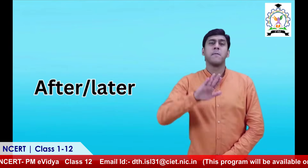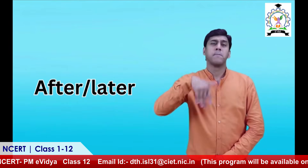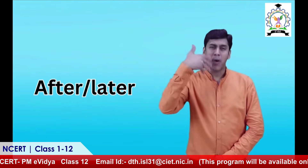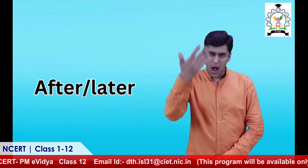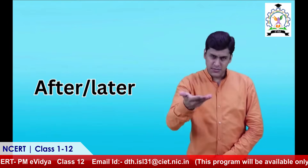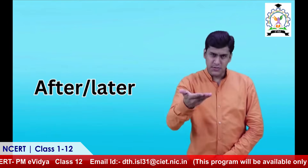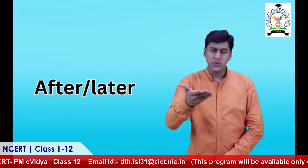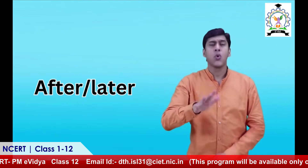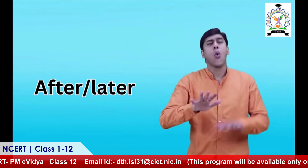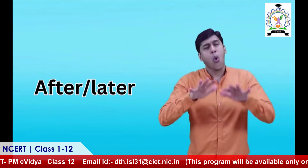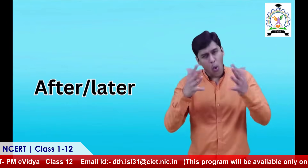बाद में या फिर